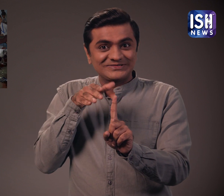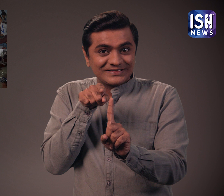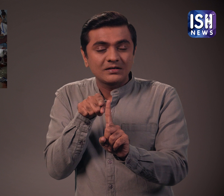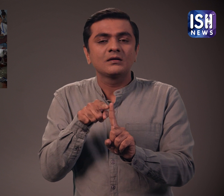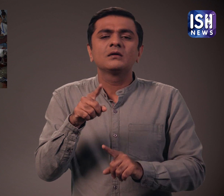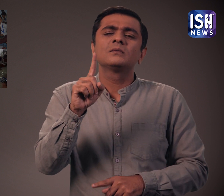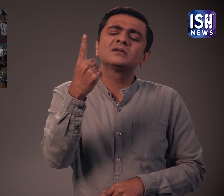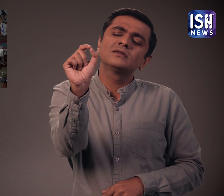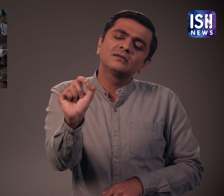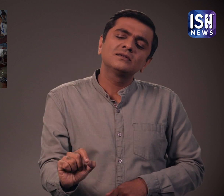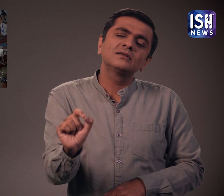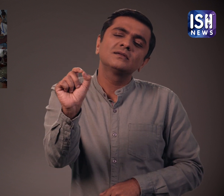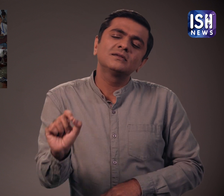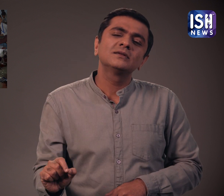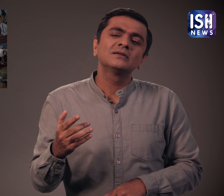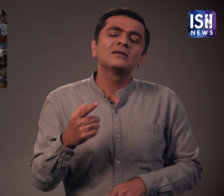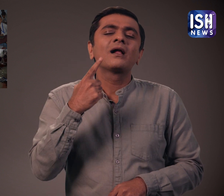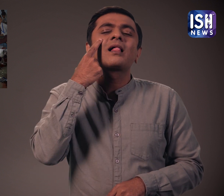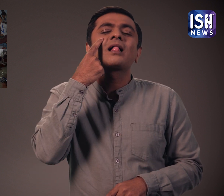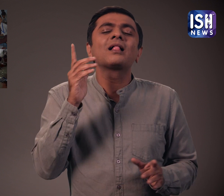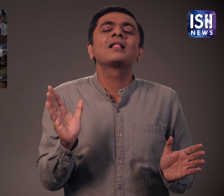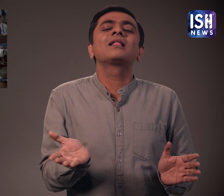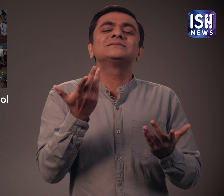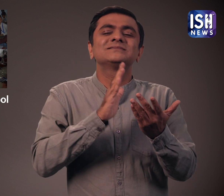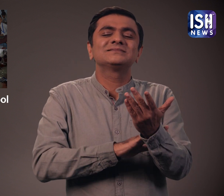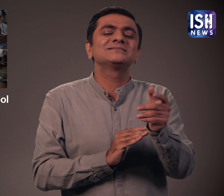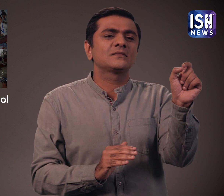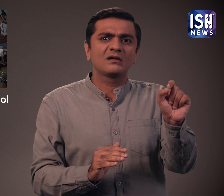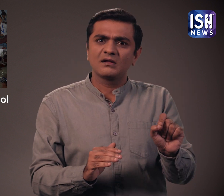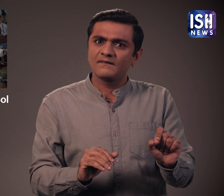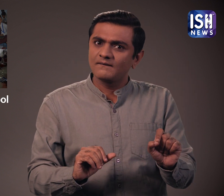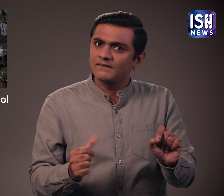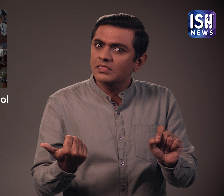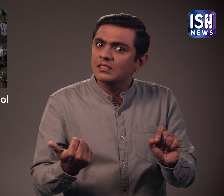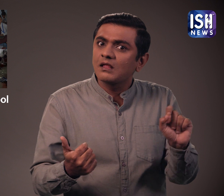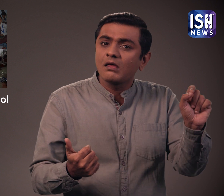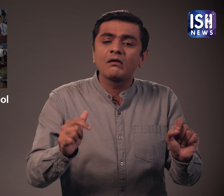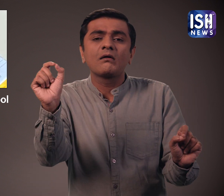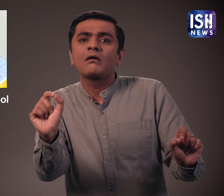तो वह पहले धाईने हाथ से लिखता था, फिर उसने उसके बाए हाथ से लिखना सीखा